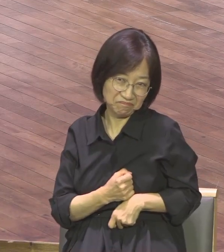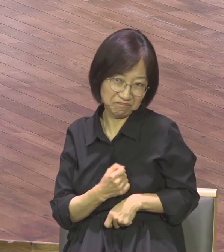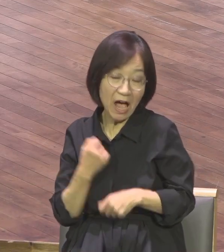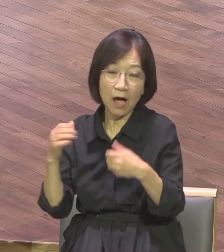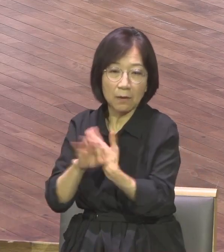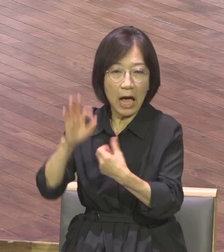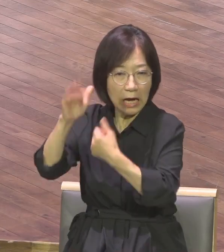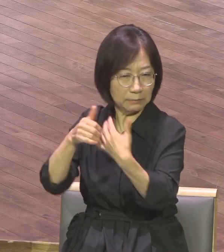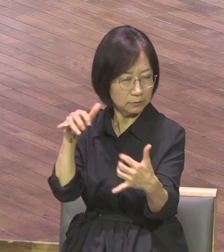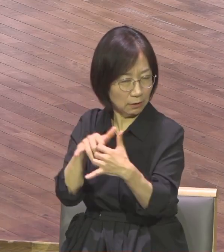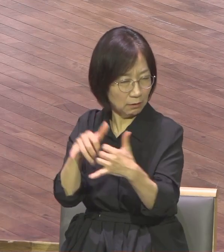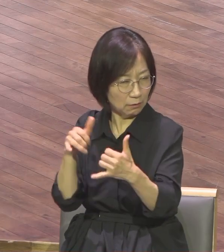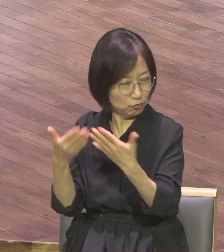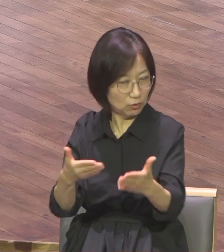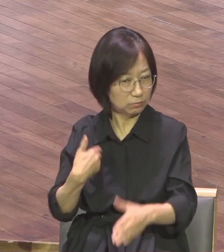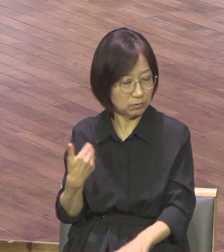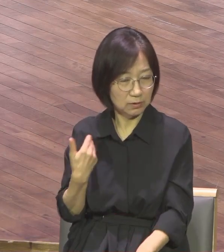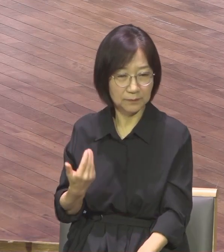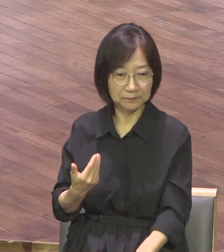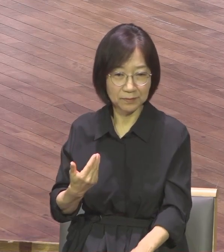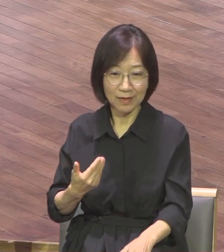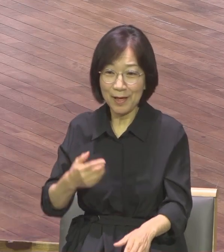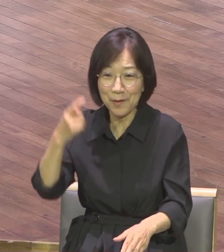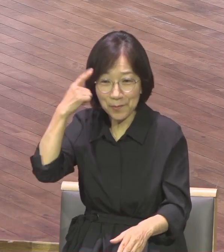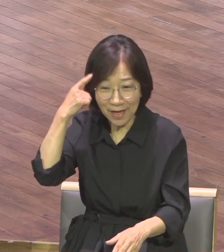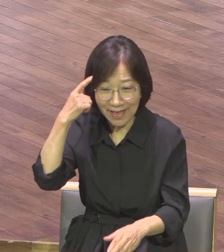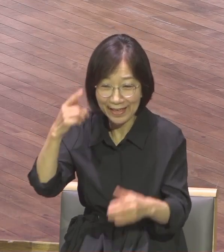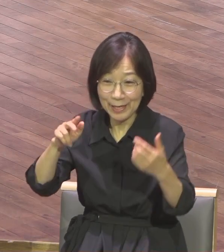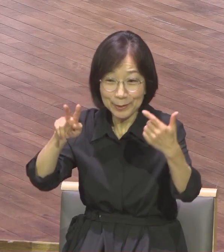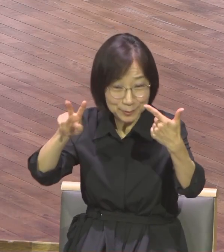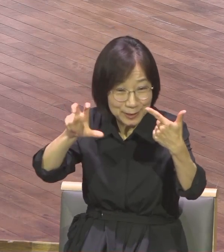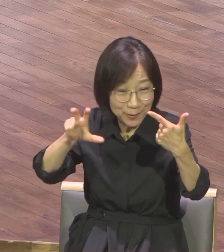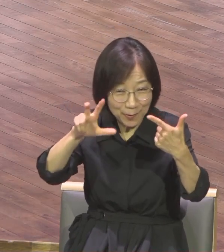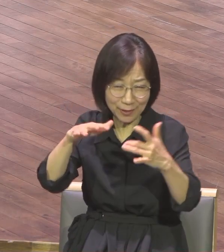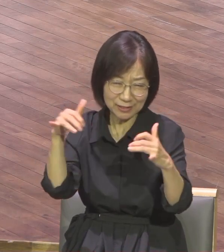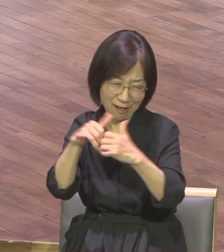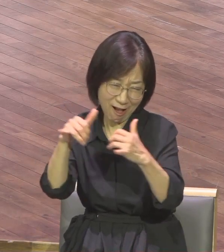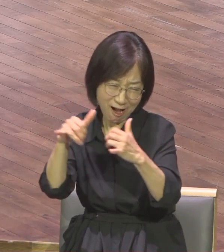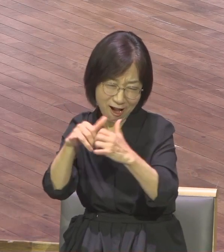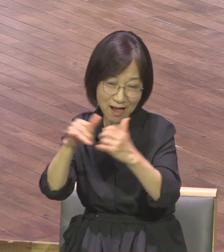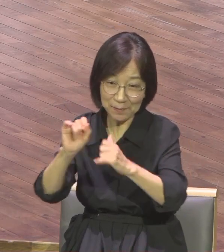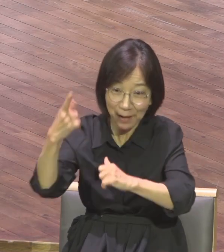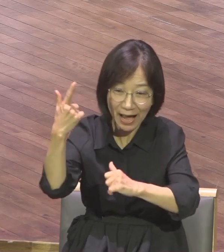흩어버려. 복음을 전가 확 흩어졌습니다. 여러분,